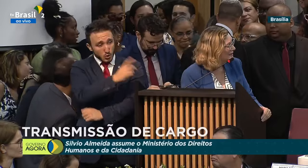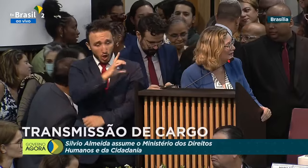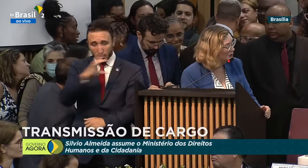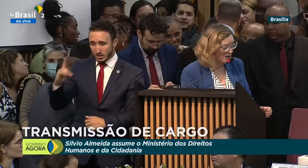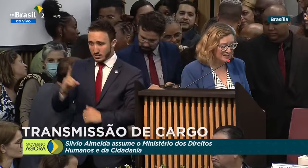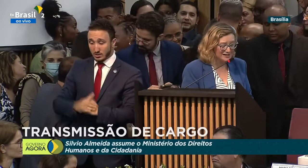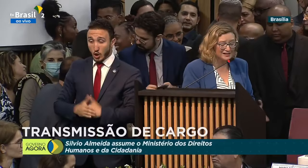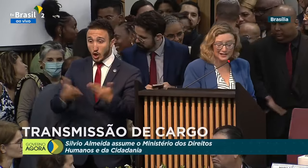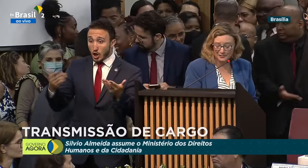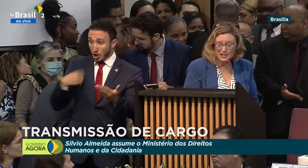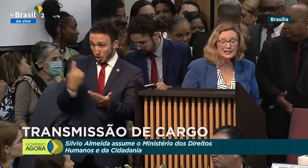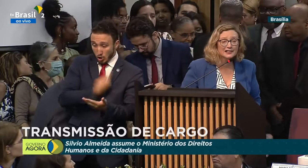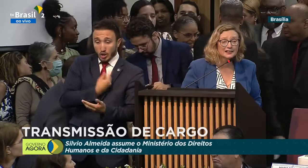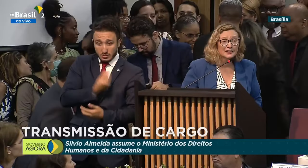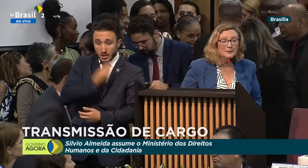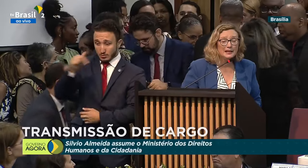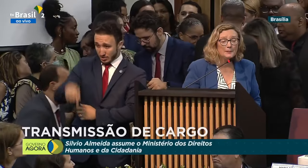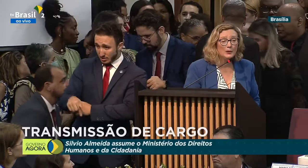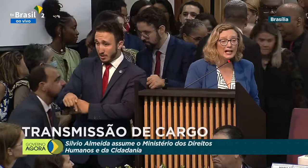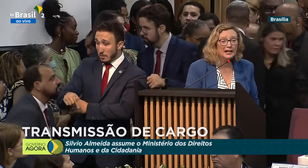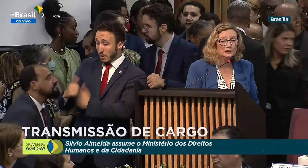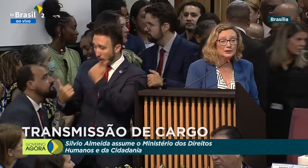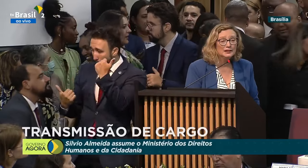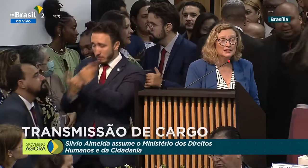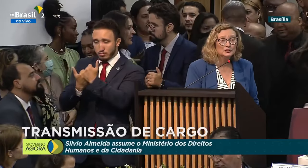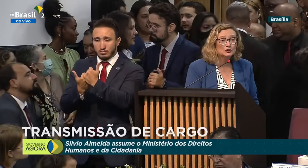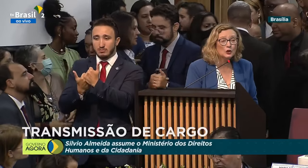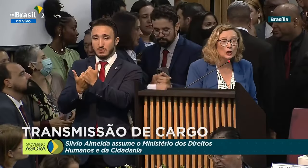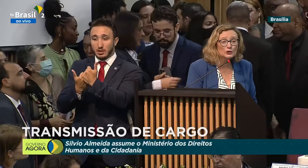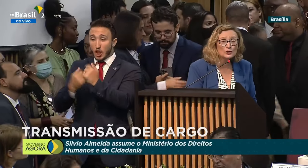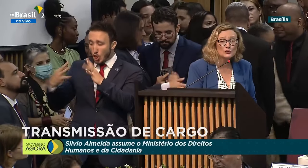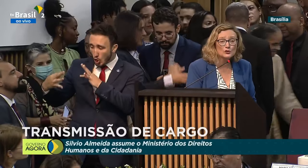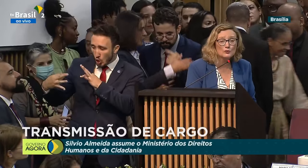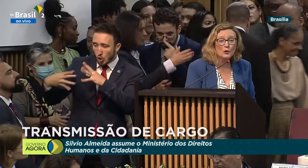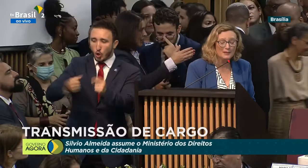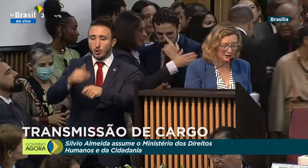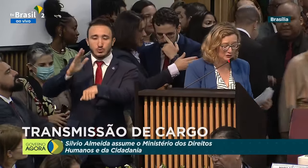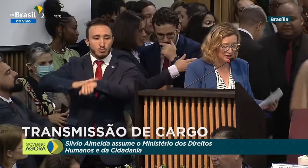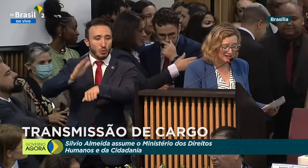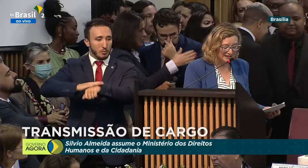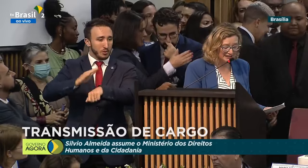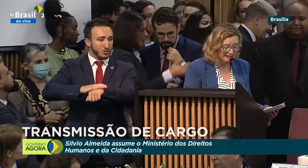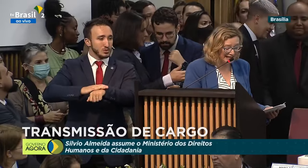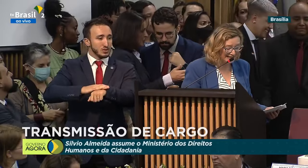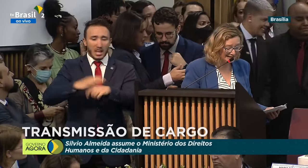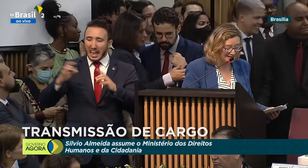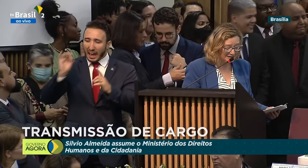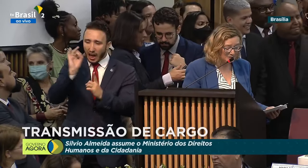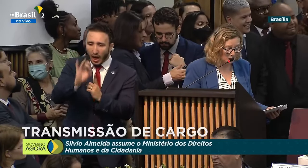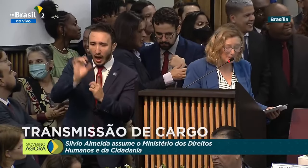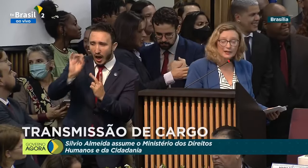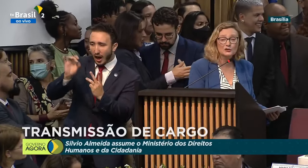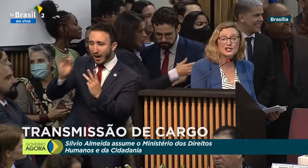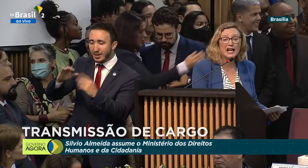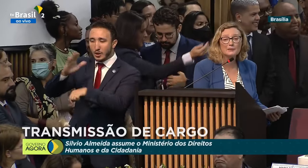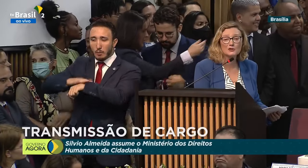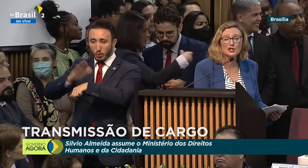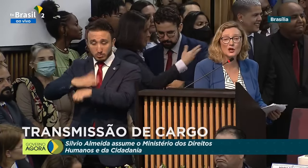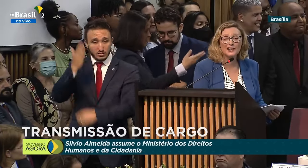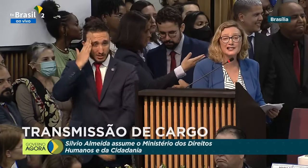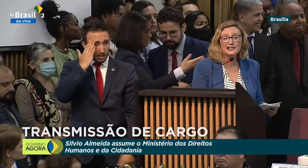e nós estaremos aqui para apoiá-lo em todos os momentos em cada momento